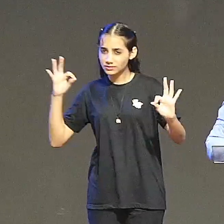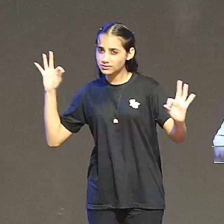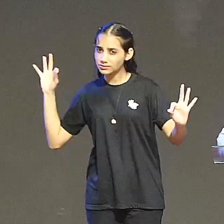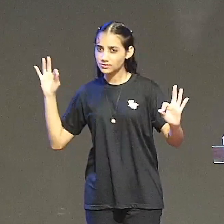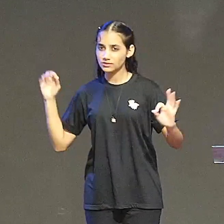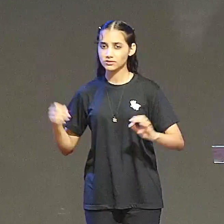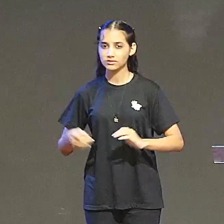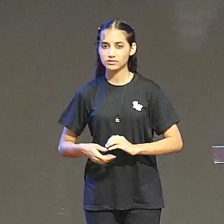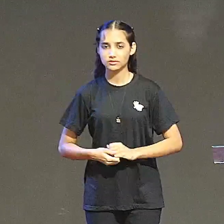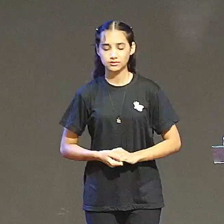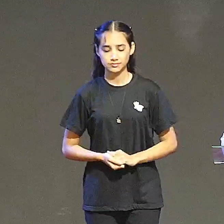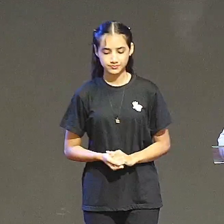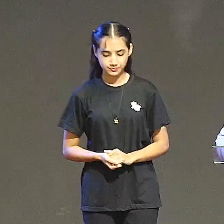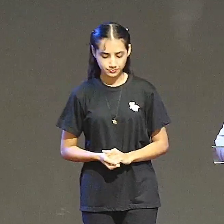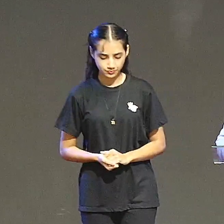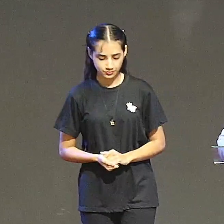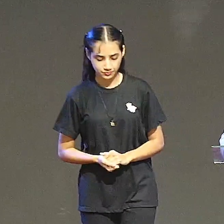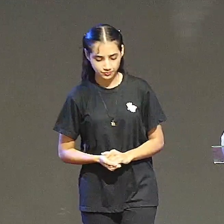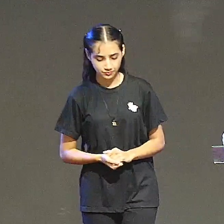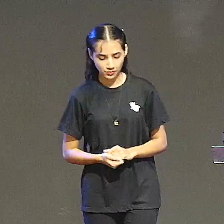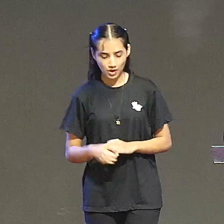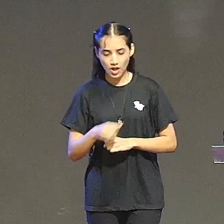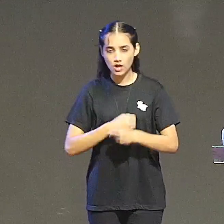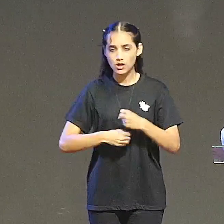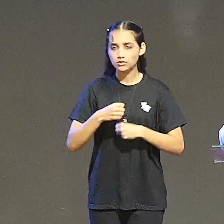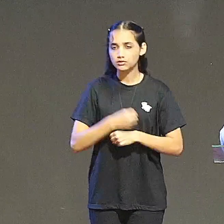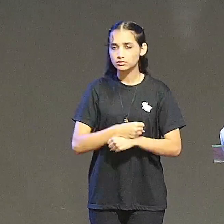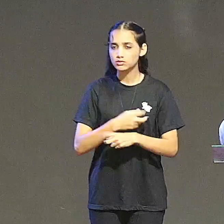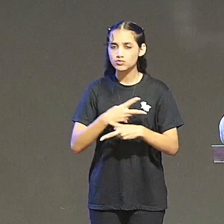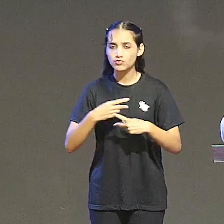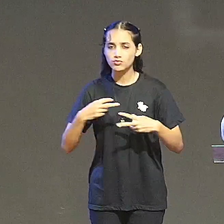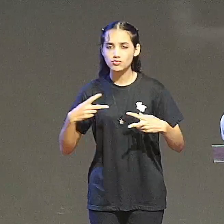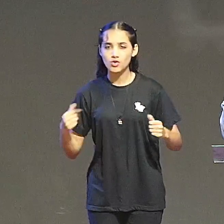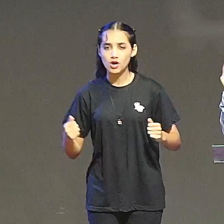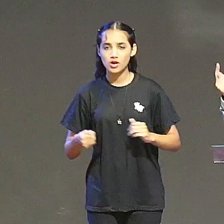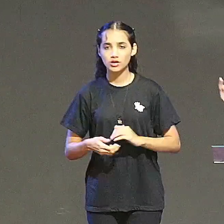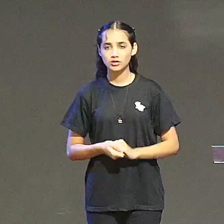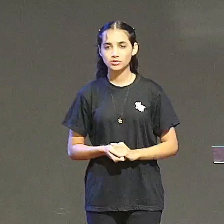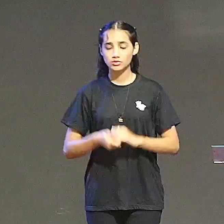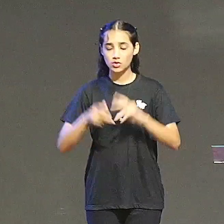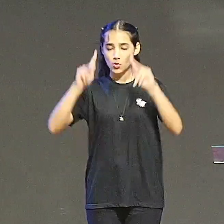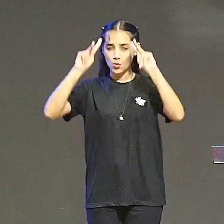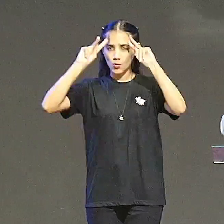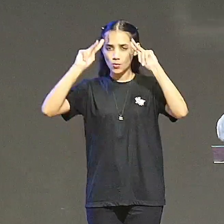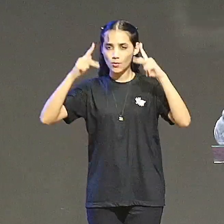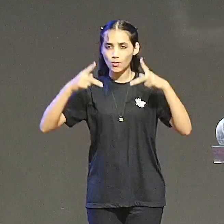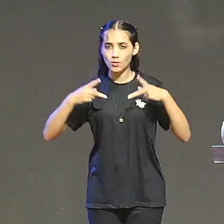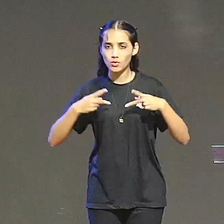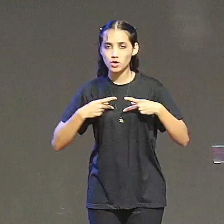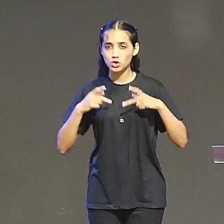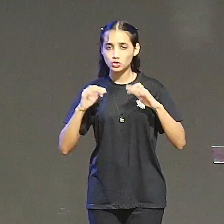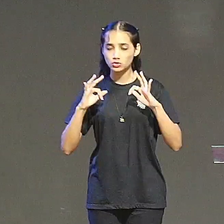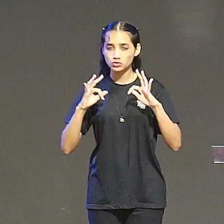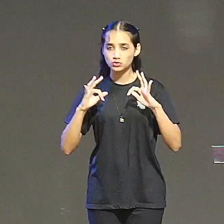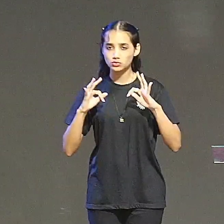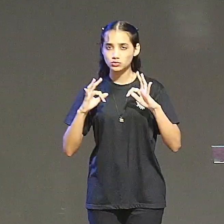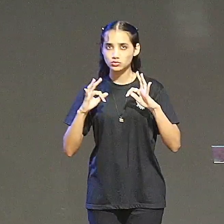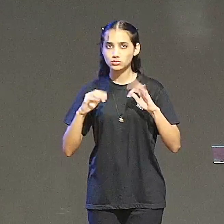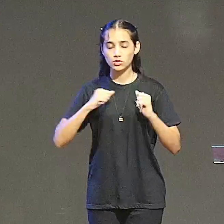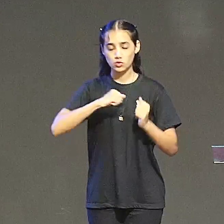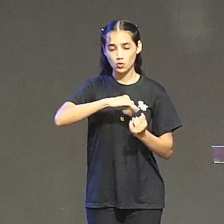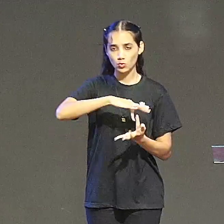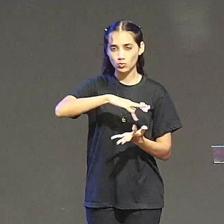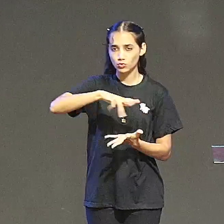História o ser humano ele só foi conseguir uma expedição dar uma volta completa no globo